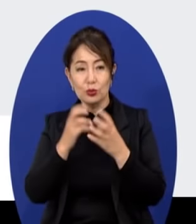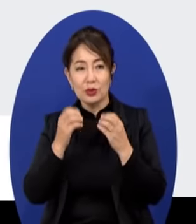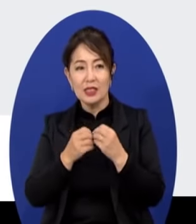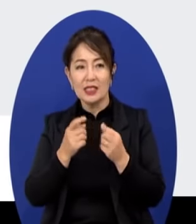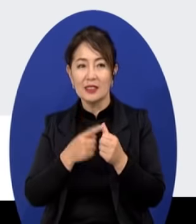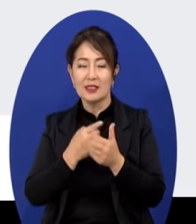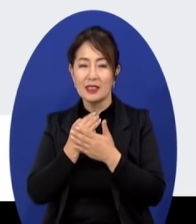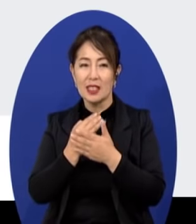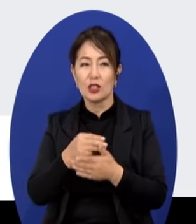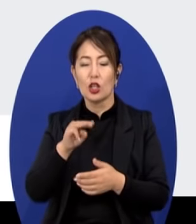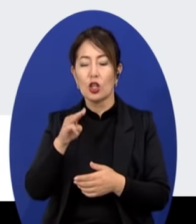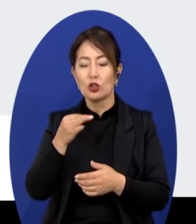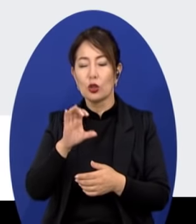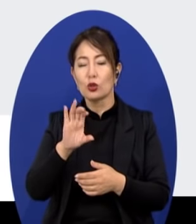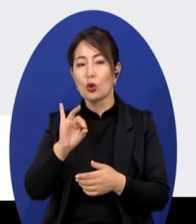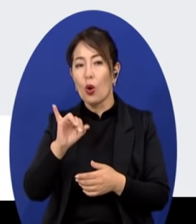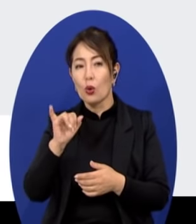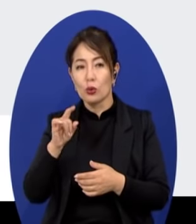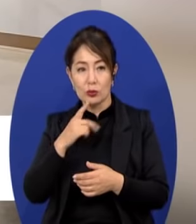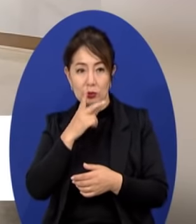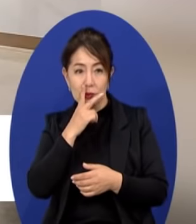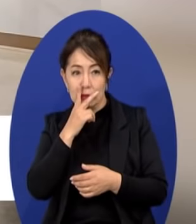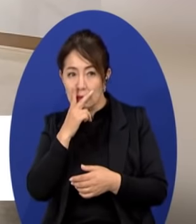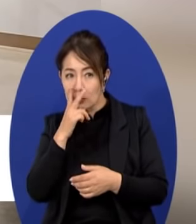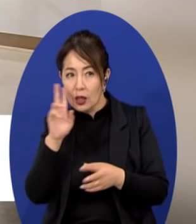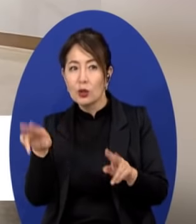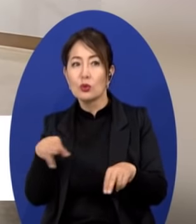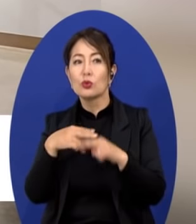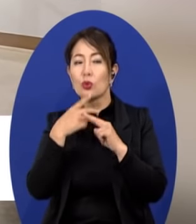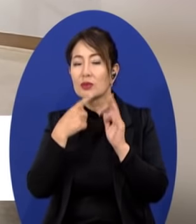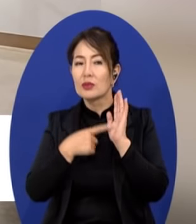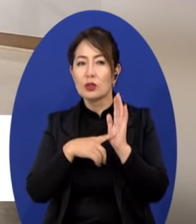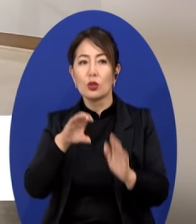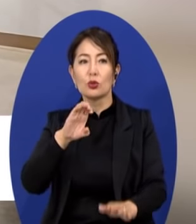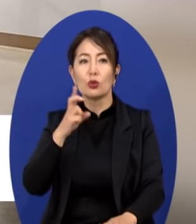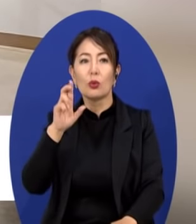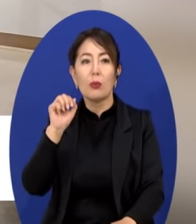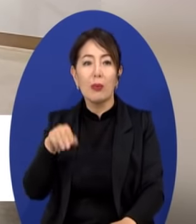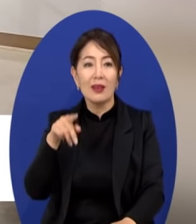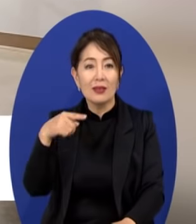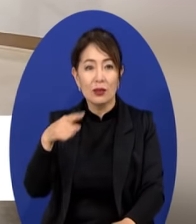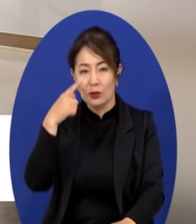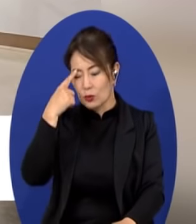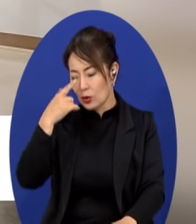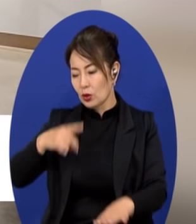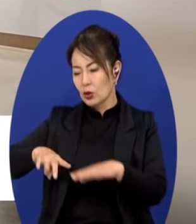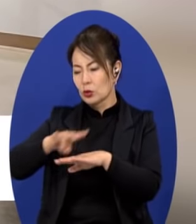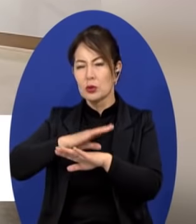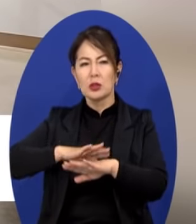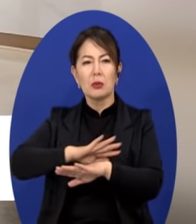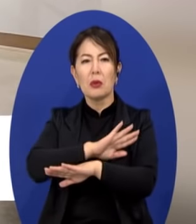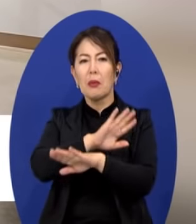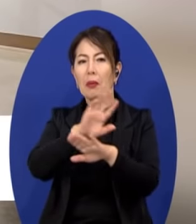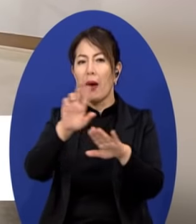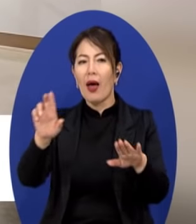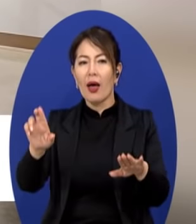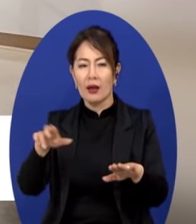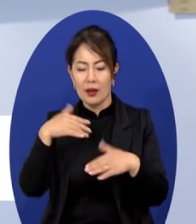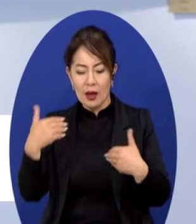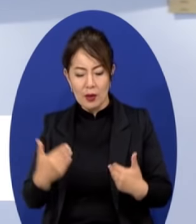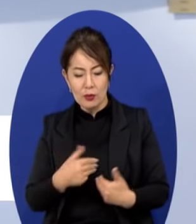чагналт зураач Төг Соён энэ үзэглэнгд өгнөхтэй Сөхөтийн уран зургуудаас Монгол нутгийн байгаль, тэнд амьдран байсан түүхэн хүмүүс